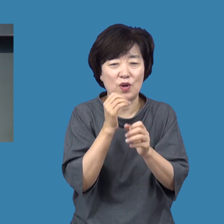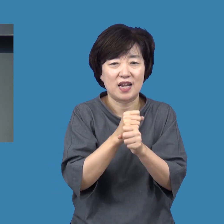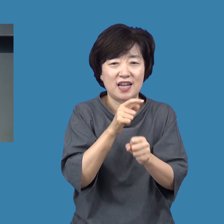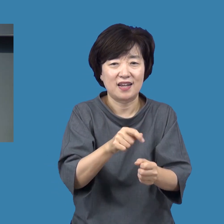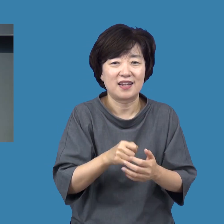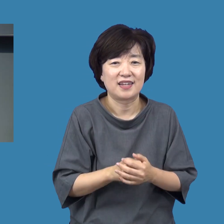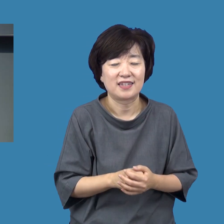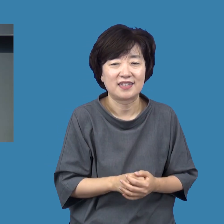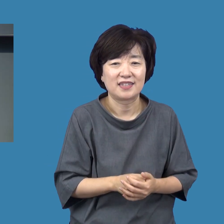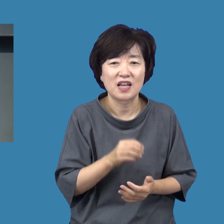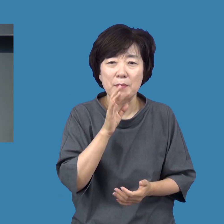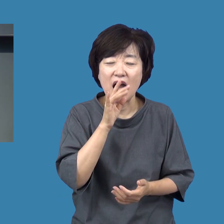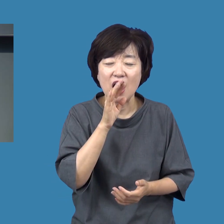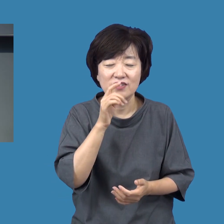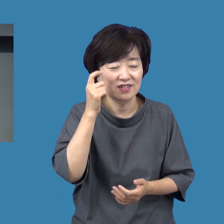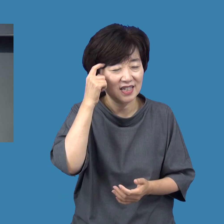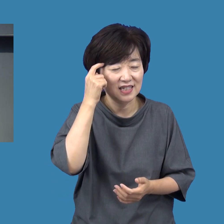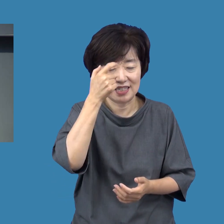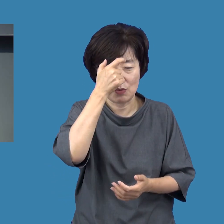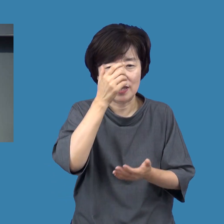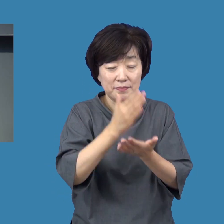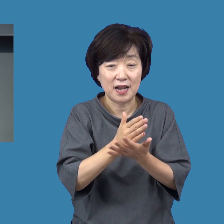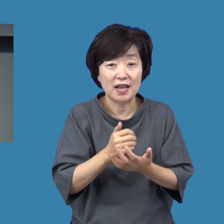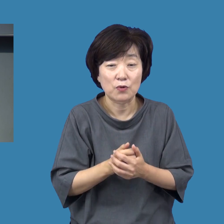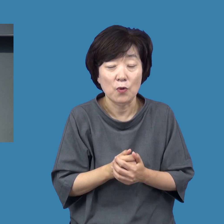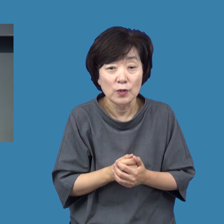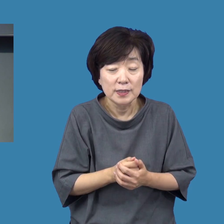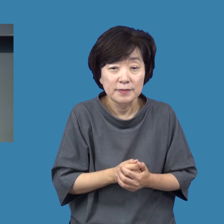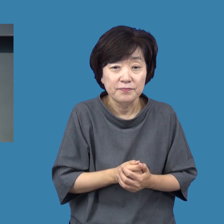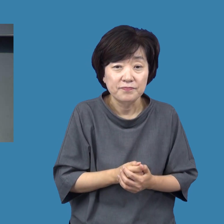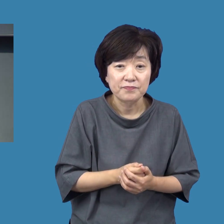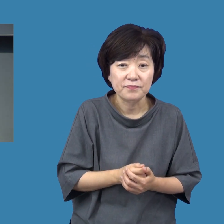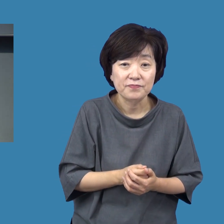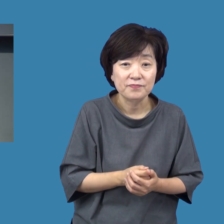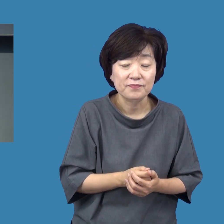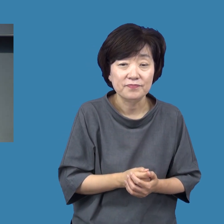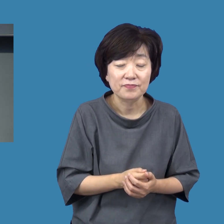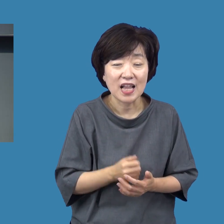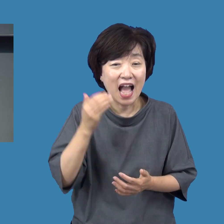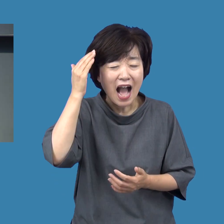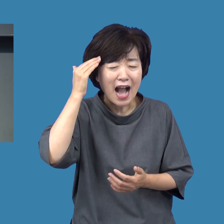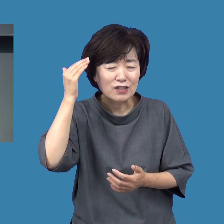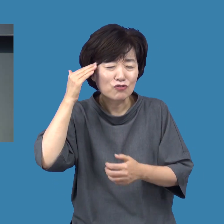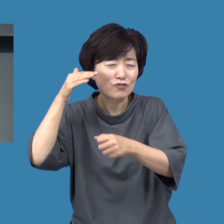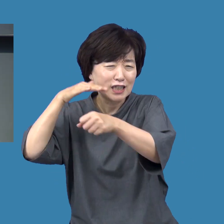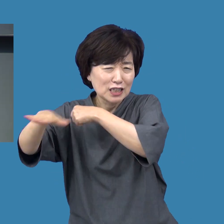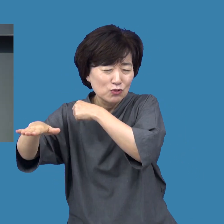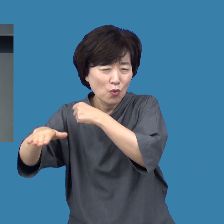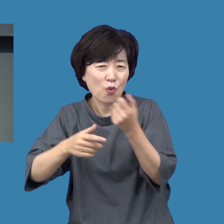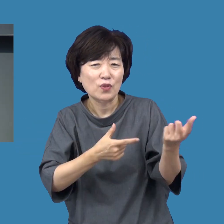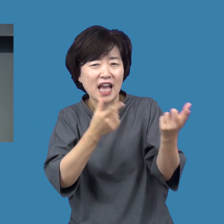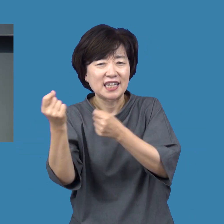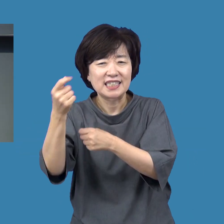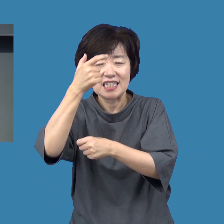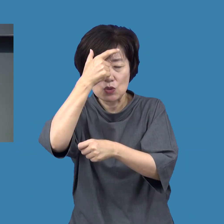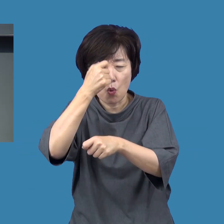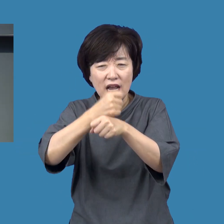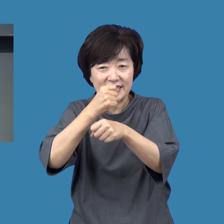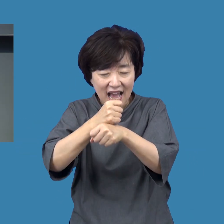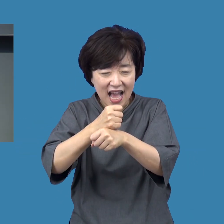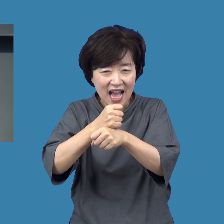안 된다는 거야. 그런데 우리가 여기서 우리 한국 버전으로 우리 다 같이 기도합시다 했을 때는